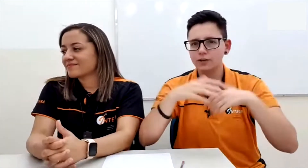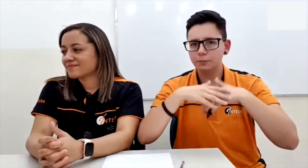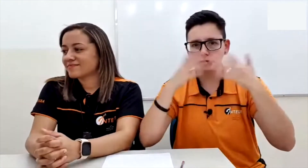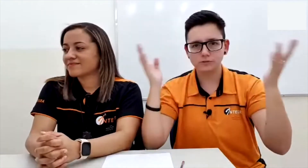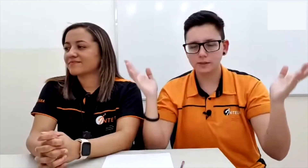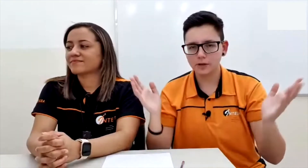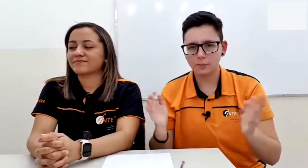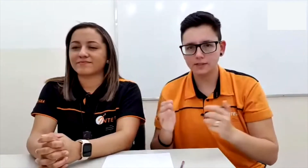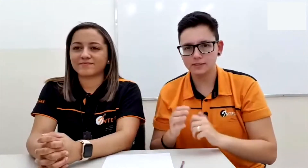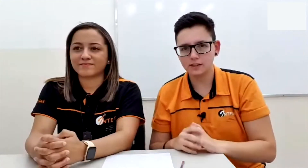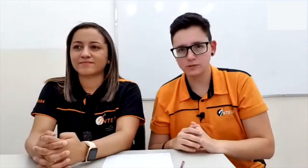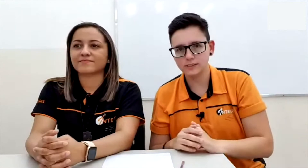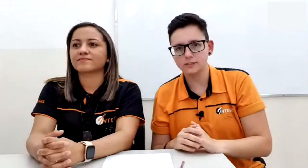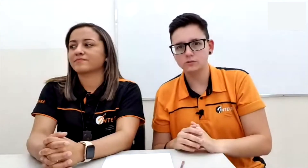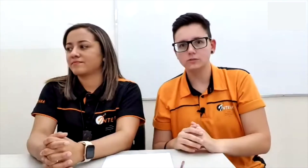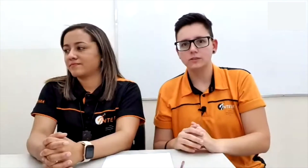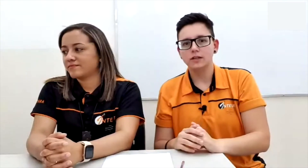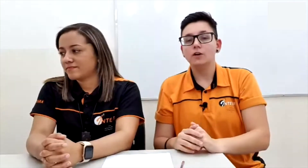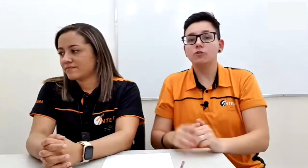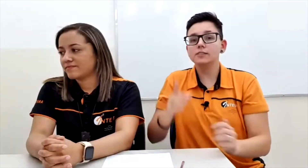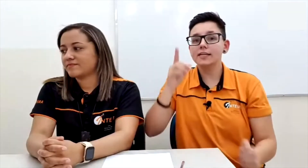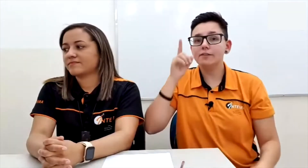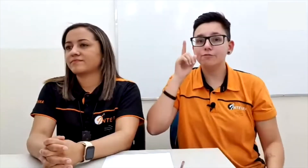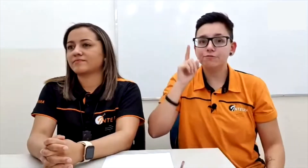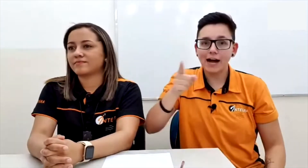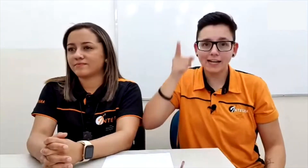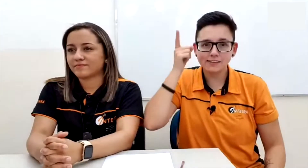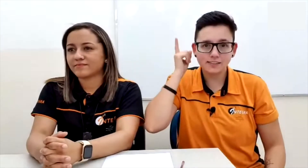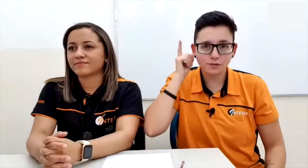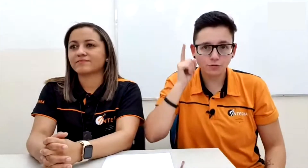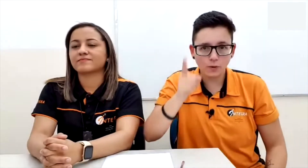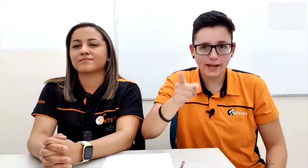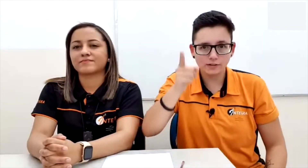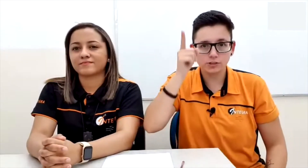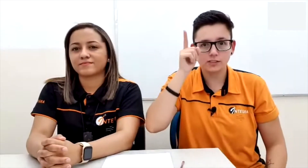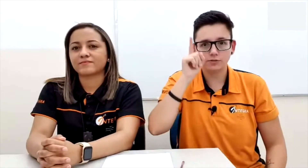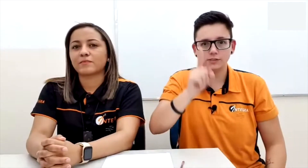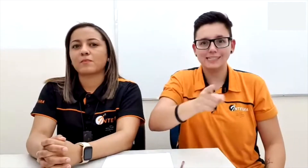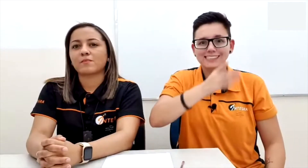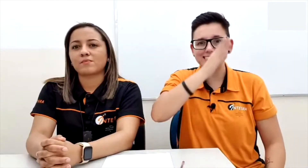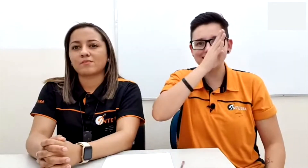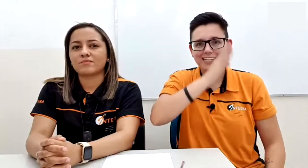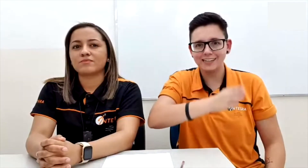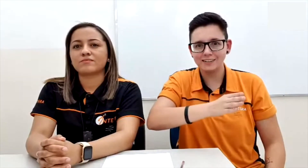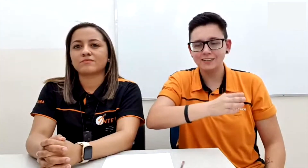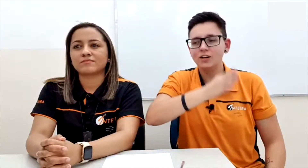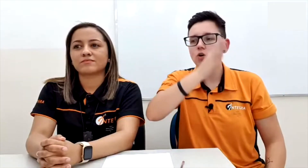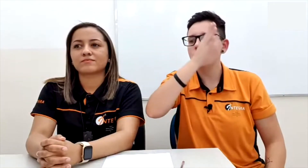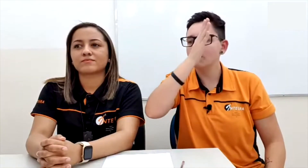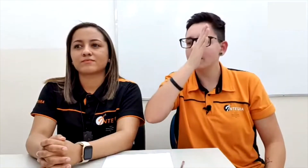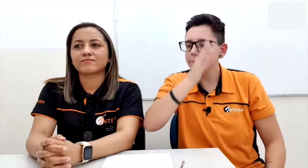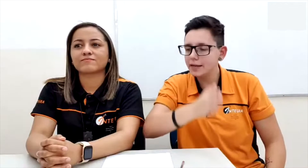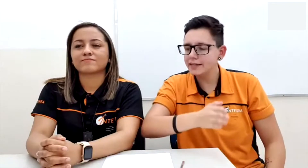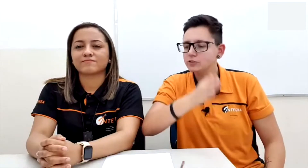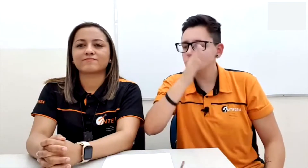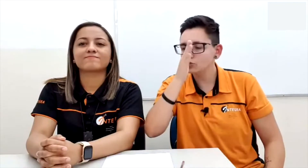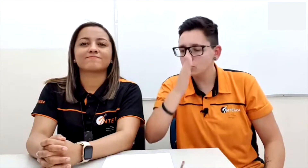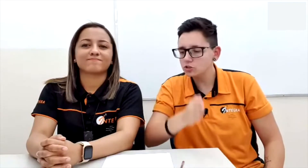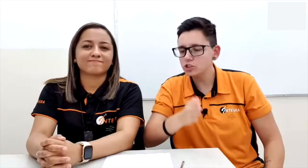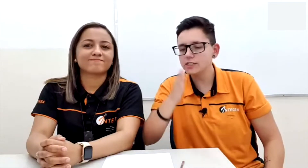depois não saber como é que você está usando. Você vai ser fluente se você seguir uma metodologia